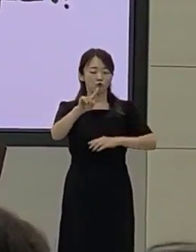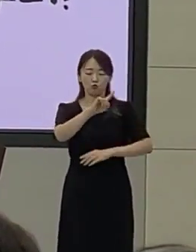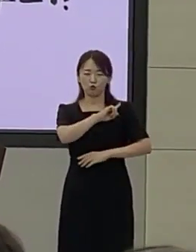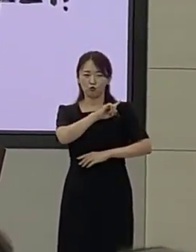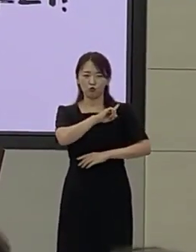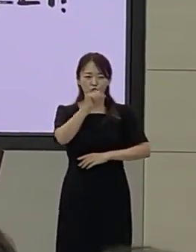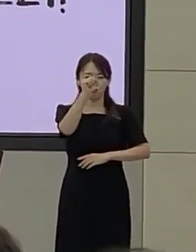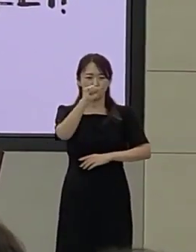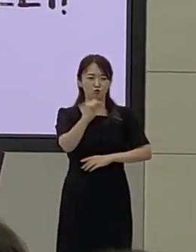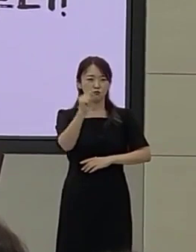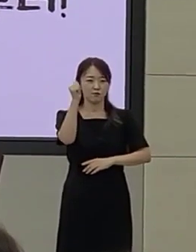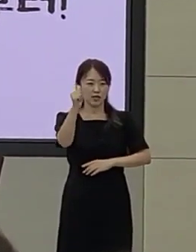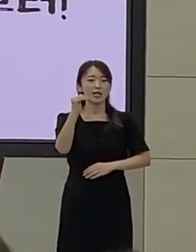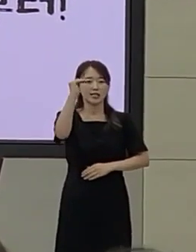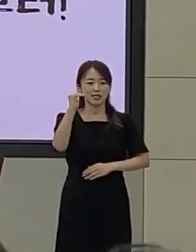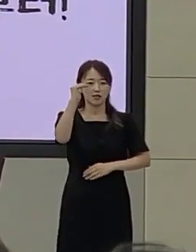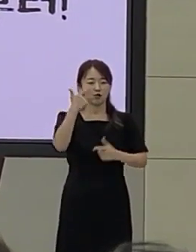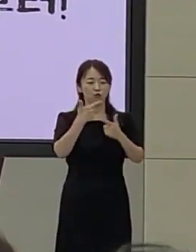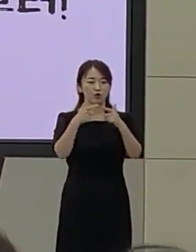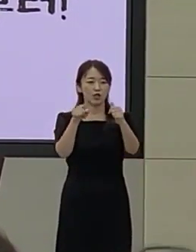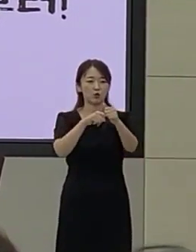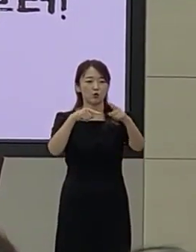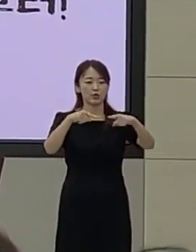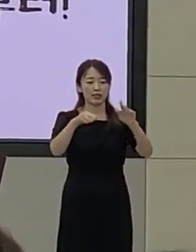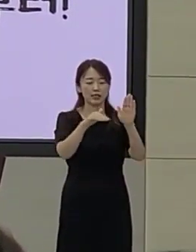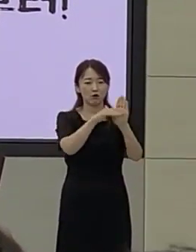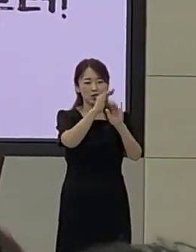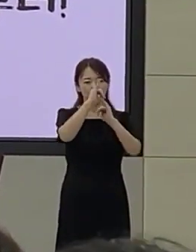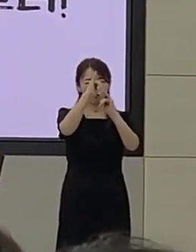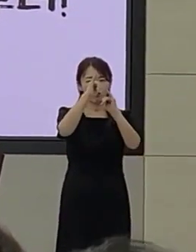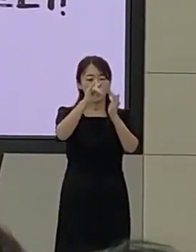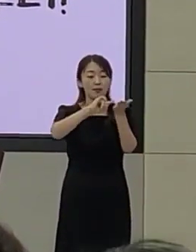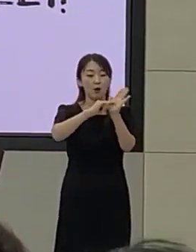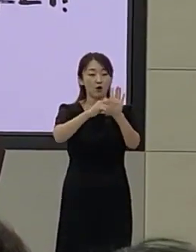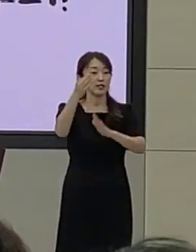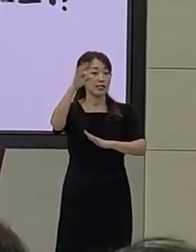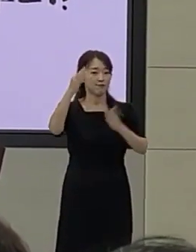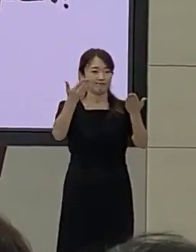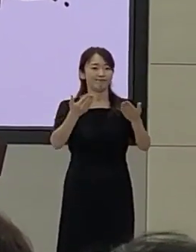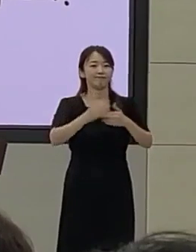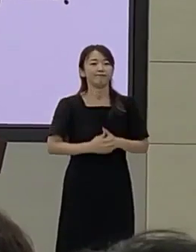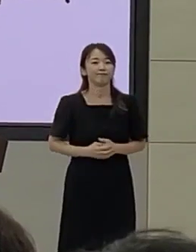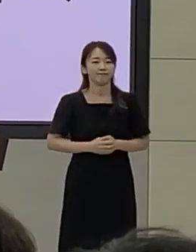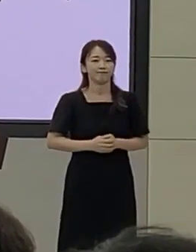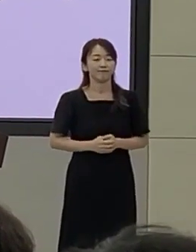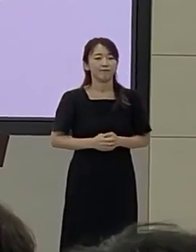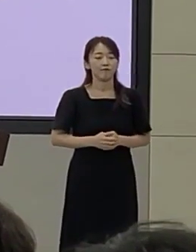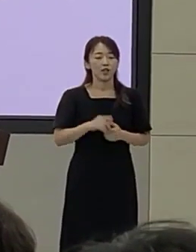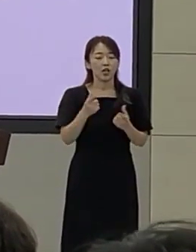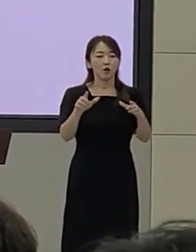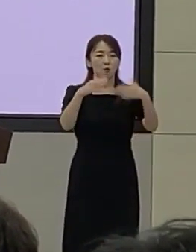최우수 SA 등급을 획득해 부산교육청의 우수성을 널리 인정을 받았습니다.